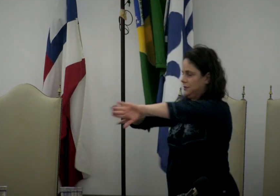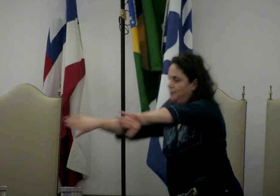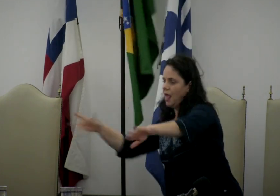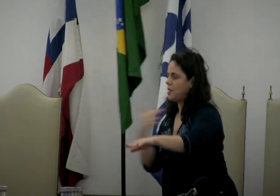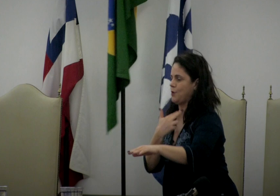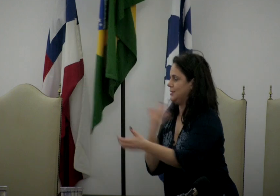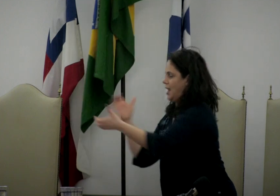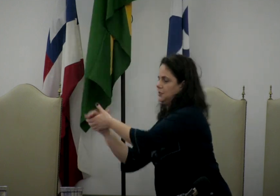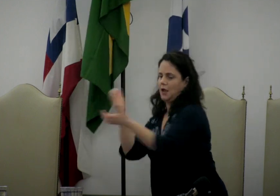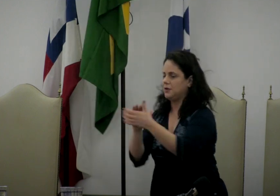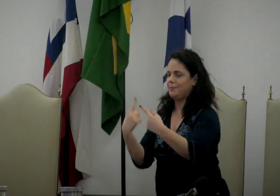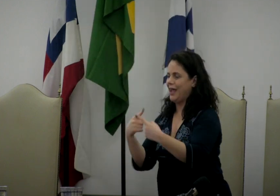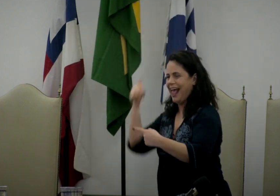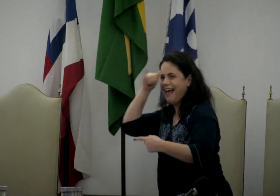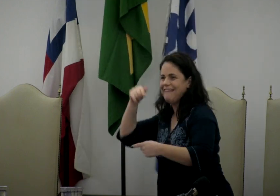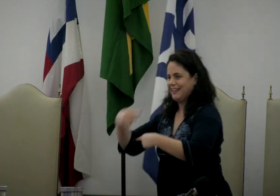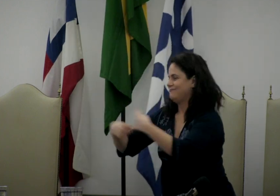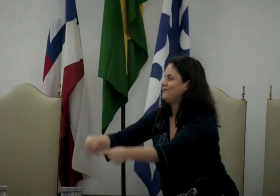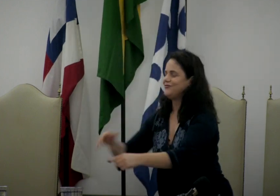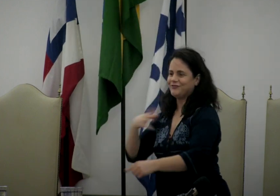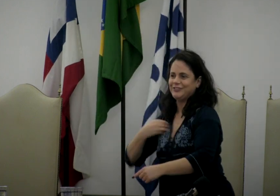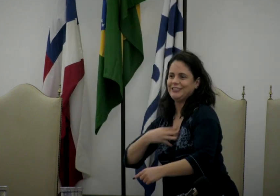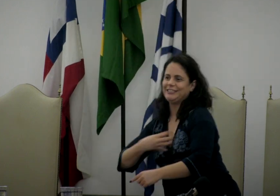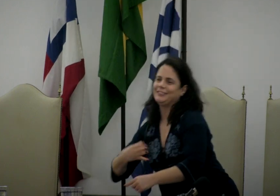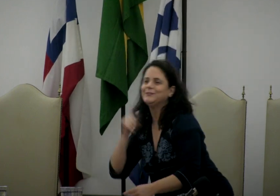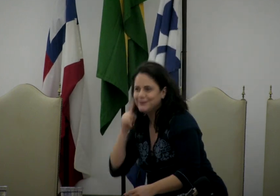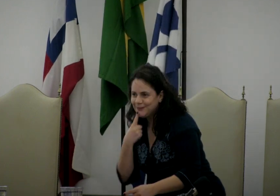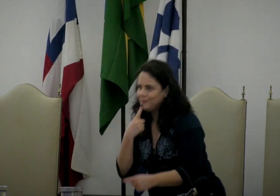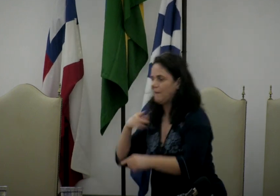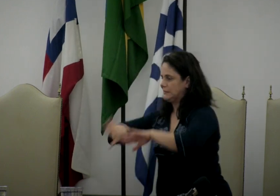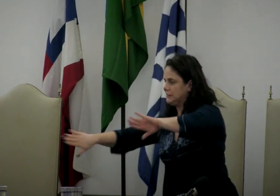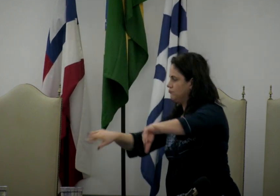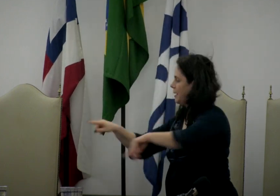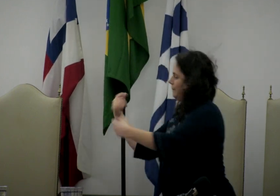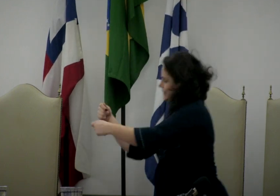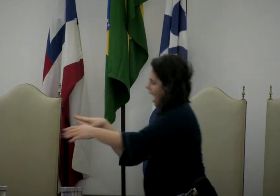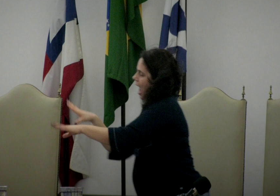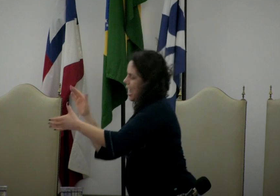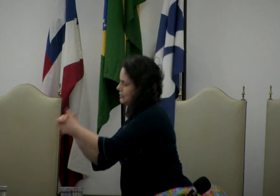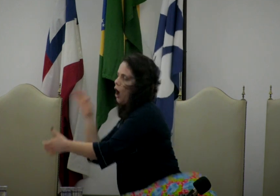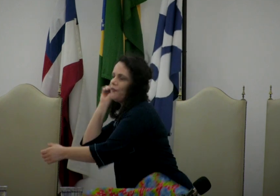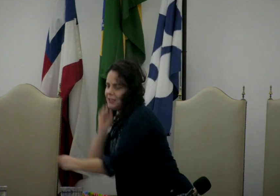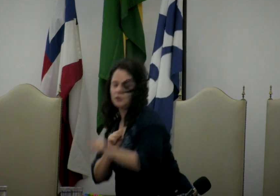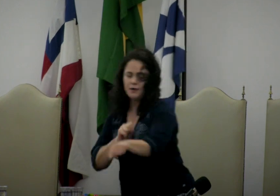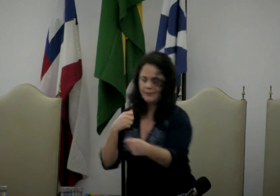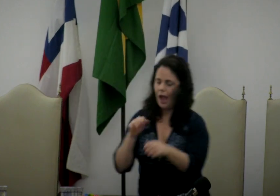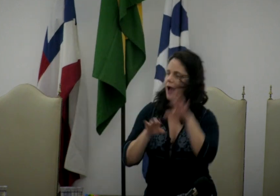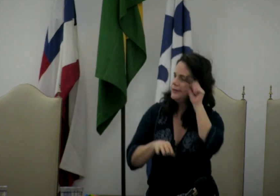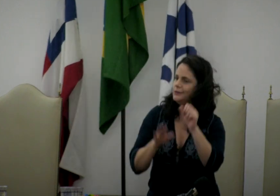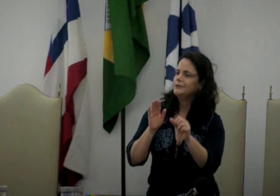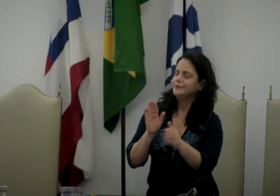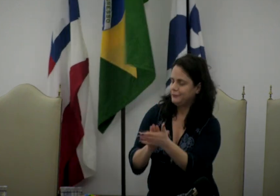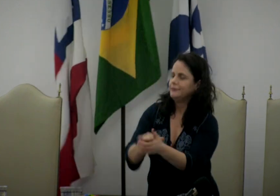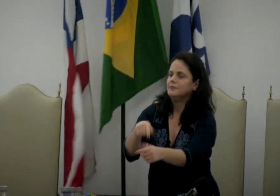foi proibido durante um tempo um surdo casar com outro surdo para que não houvessem gerações de filhos surdos. Então, tinha que casar